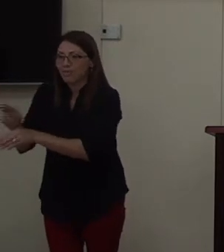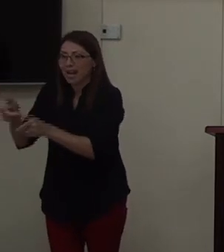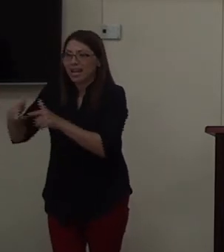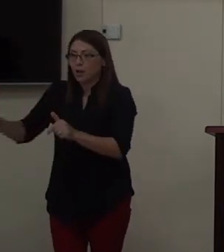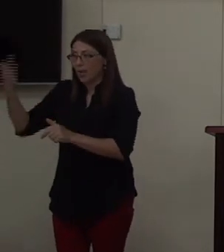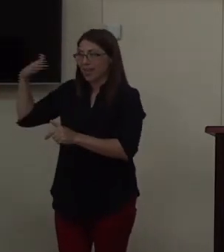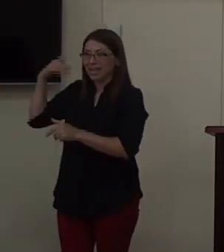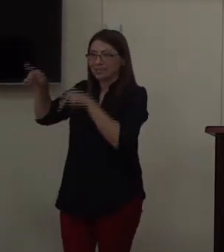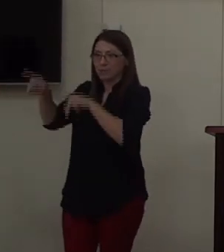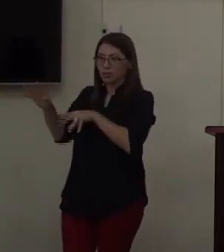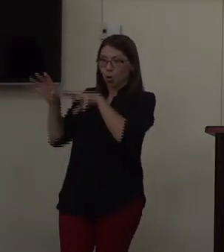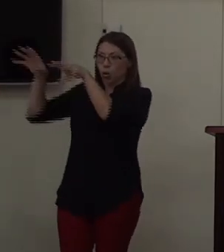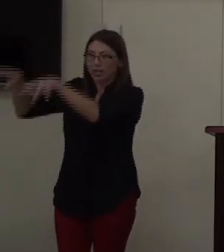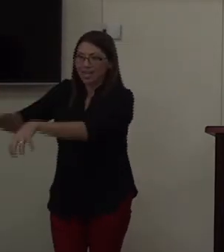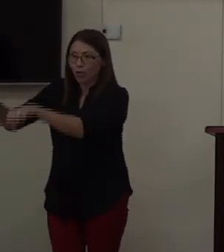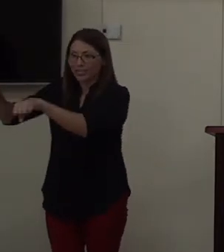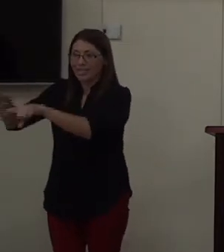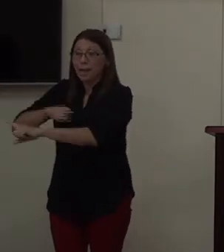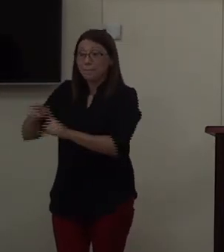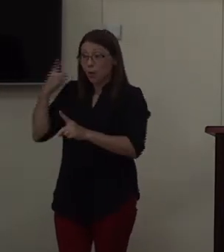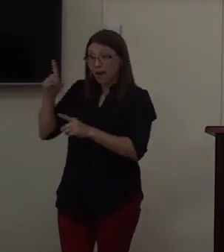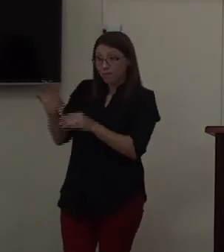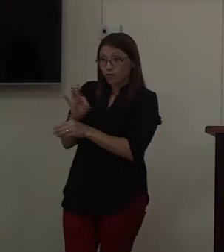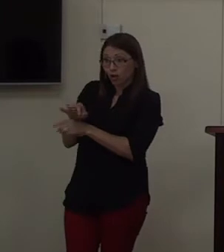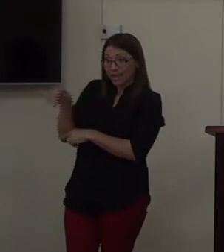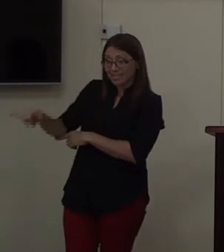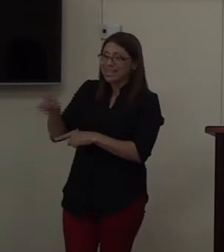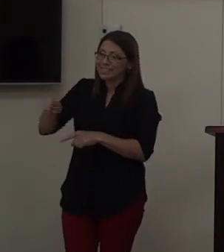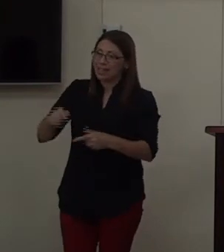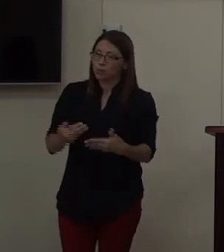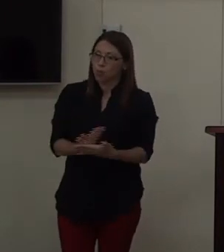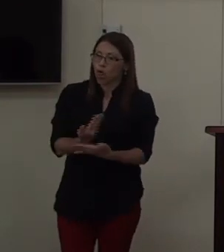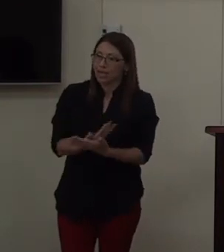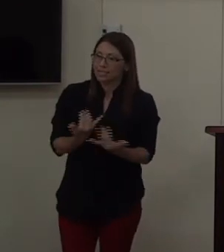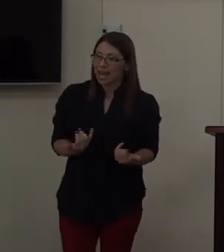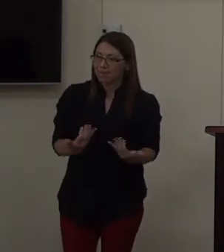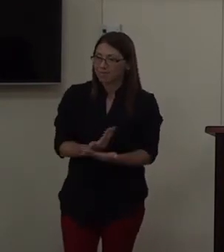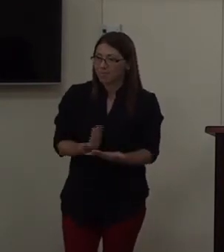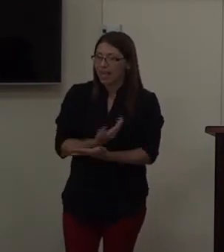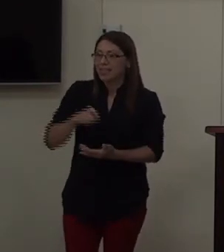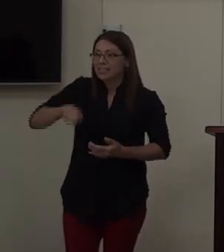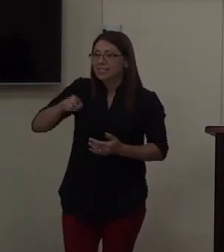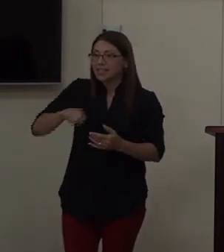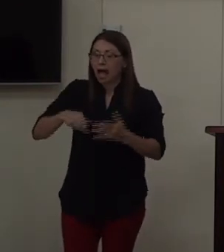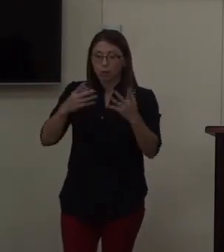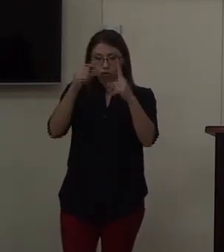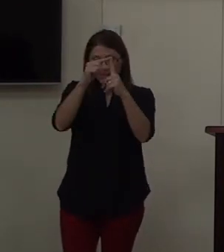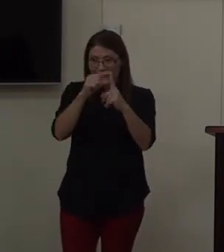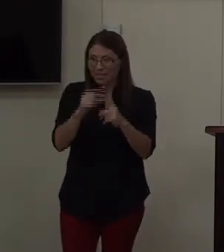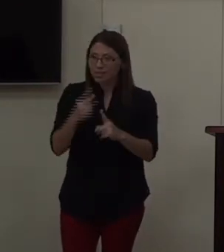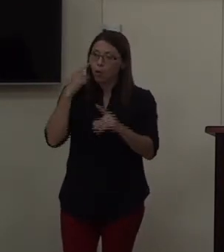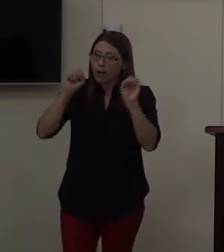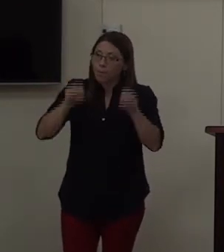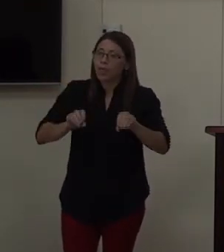eso, para ponerla a funcionar en esos dominios, necesitamos modernizarla. Necesitamos prepararla de léxico para poder, por